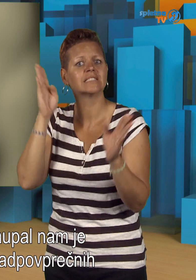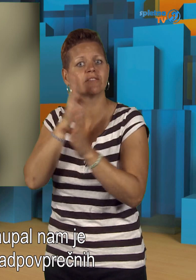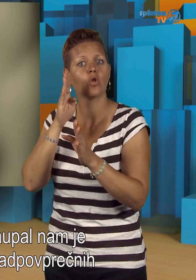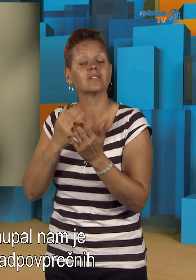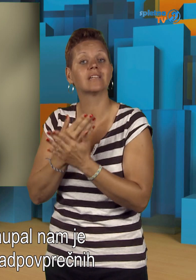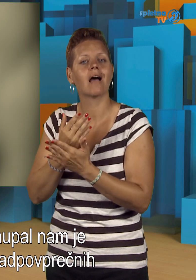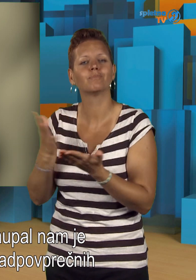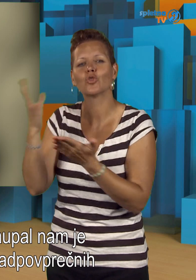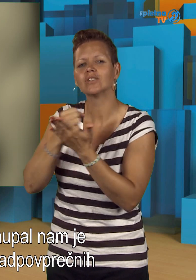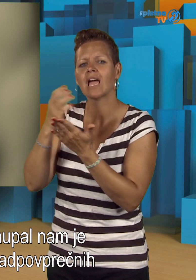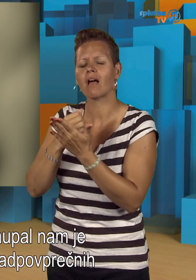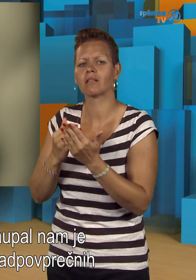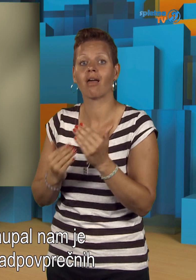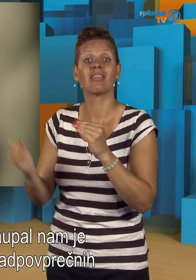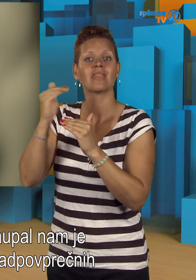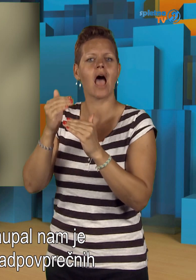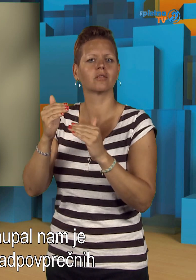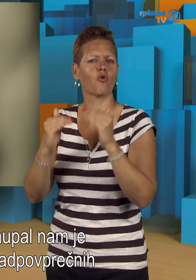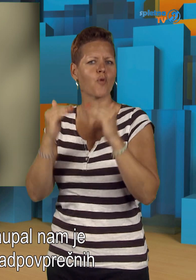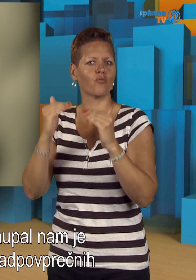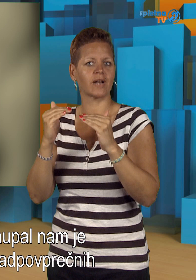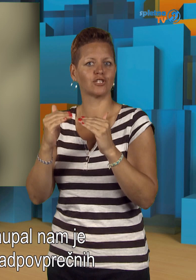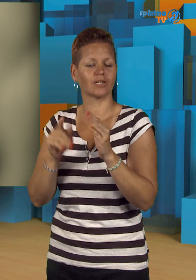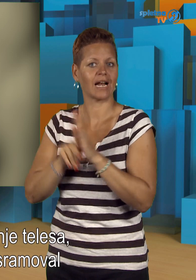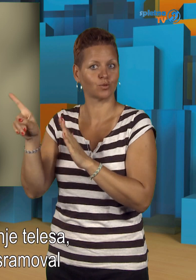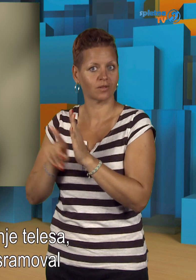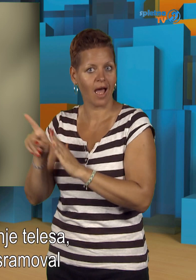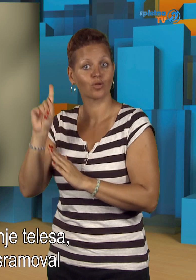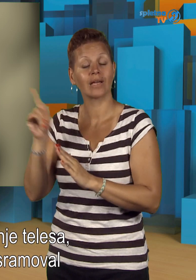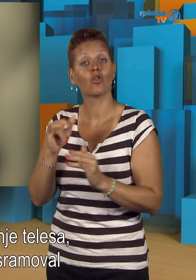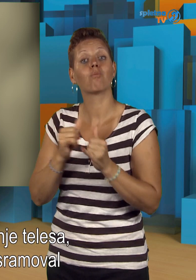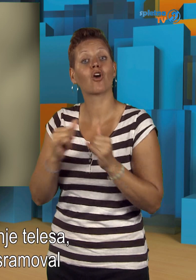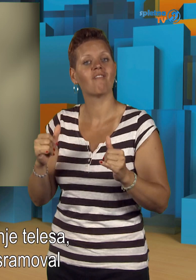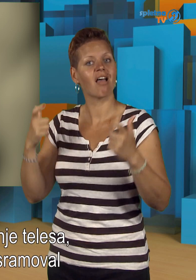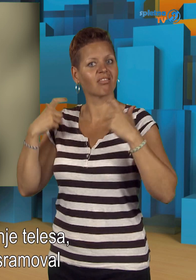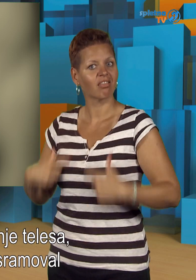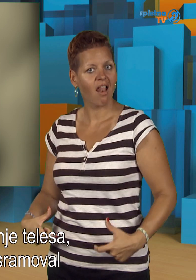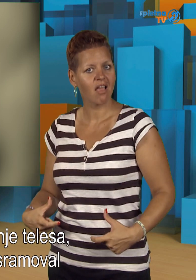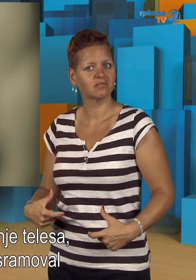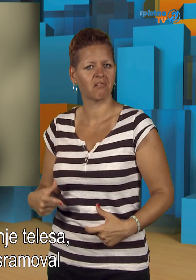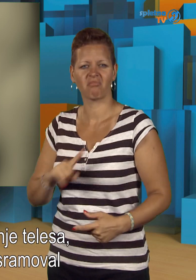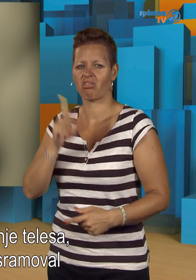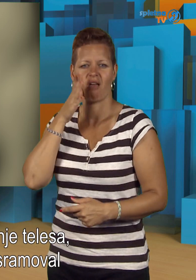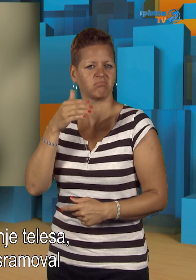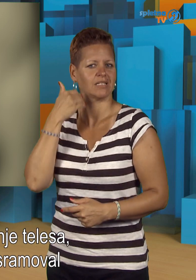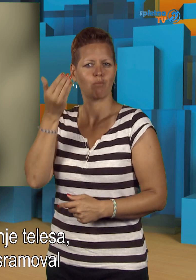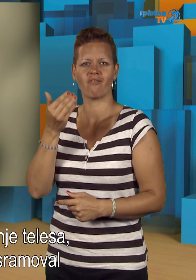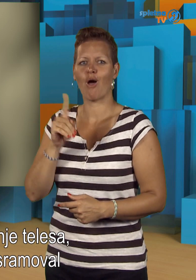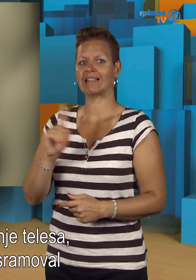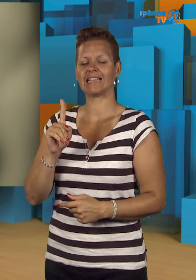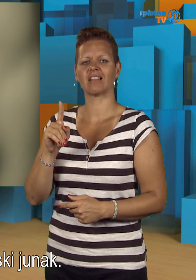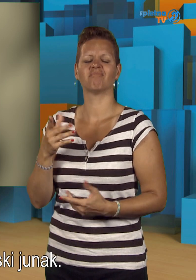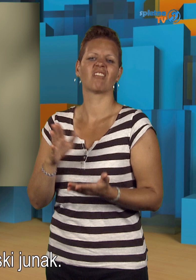Zaupal nam je skrivnost za doseganje nadpovprečnih rezultatov in oblikovanje telesa, kakršnega se ne bi sramoval